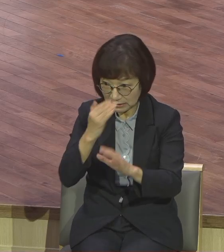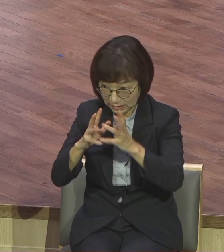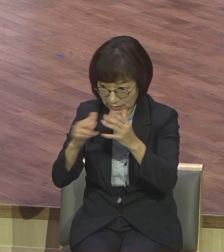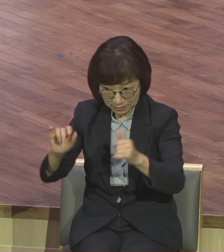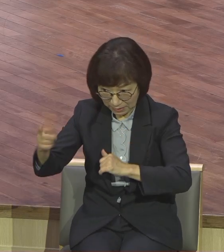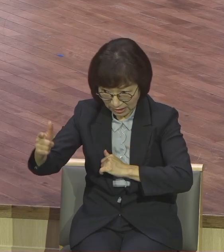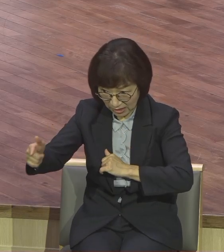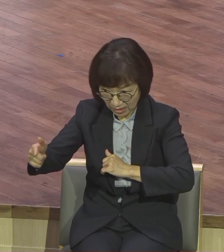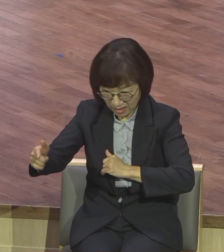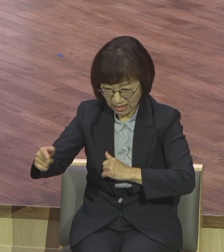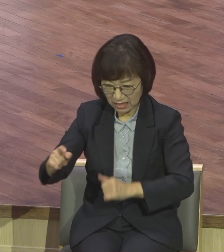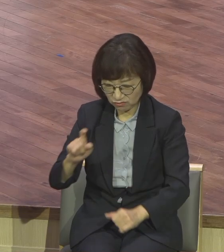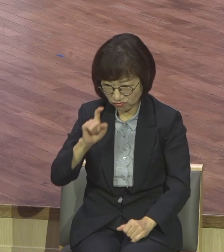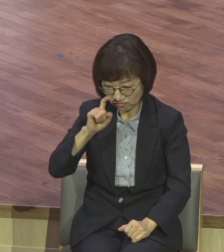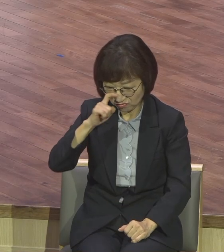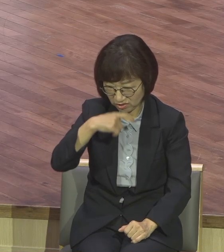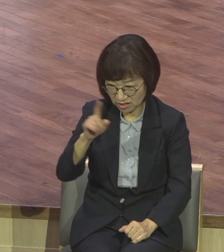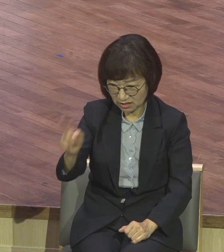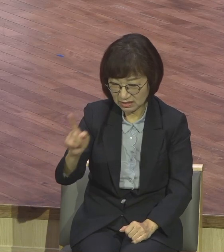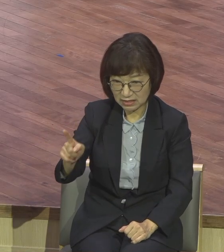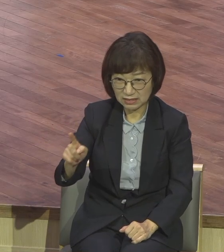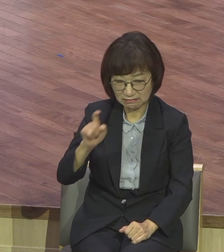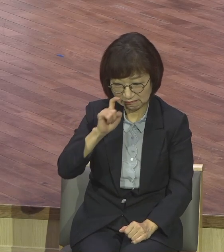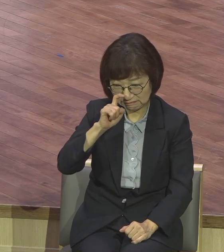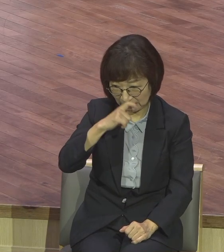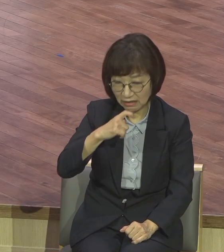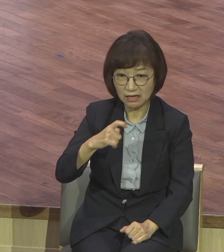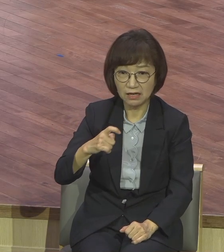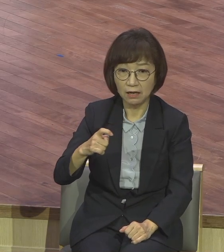짐승 같은 그런 존재들입니다.